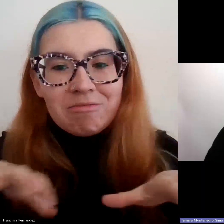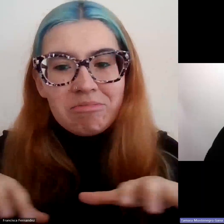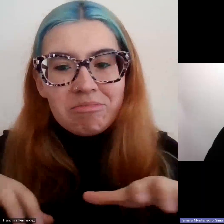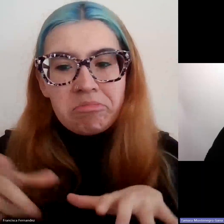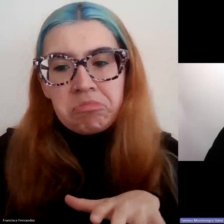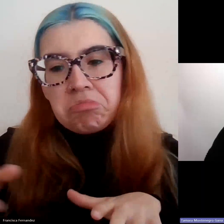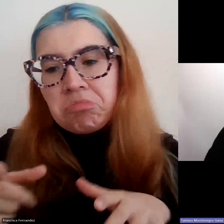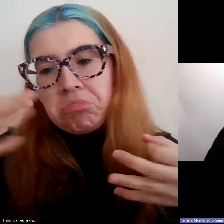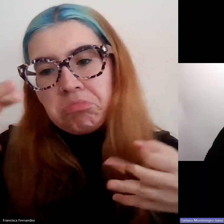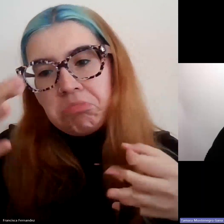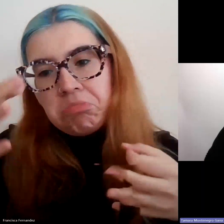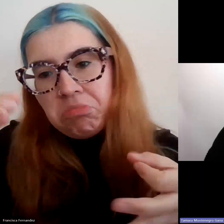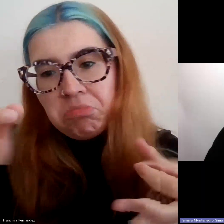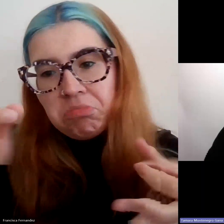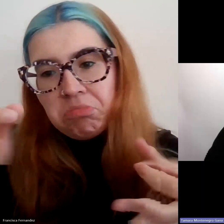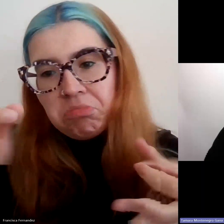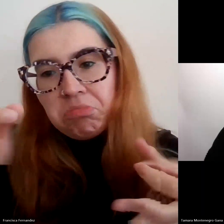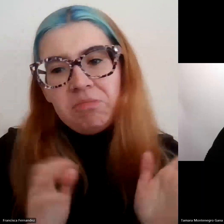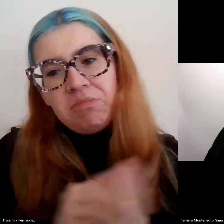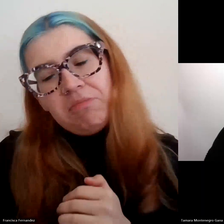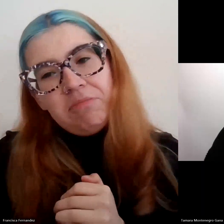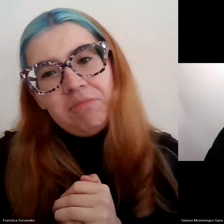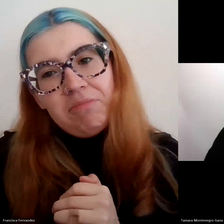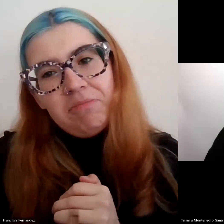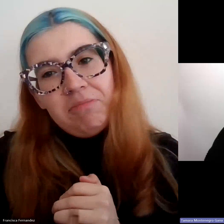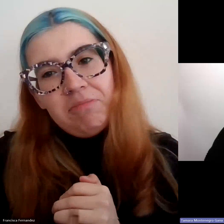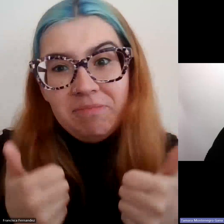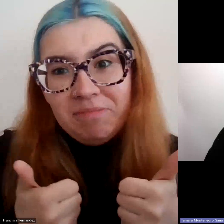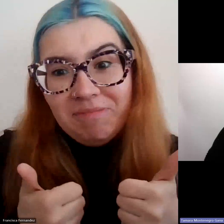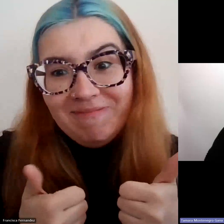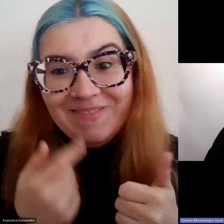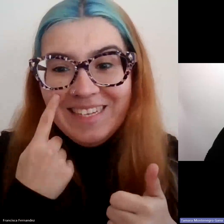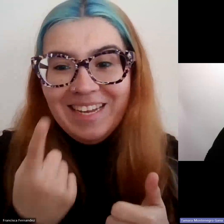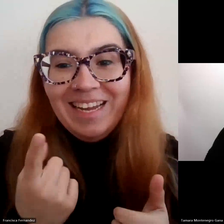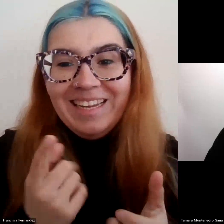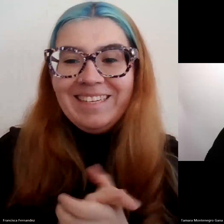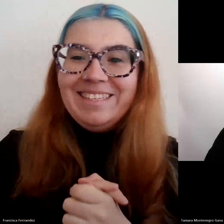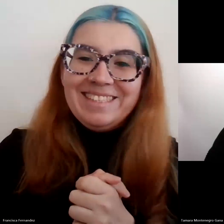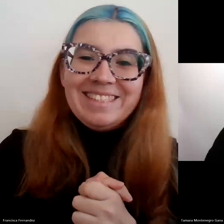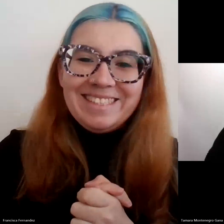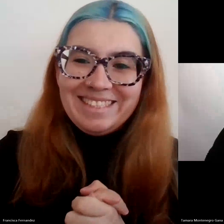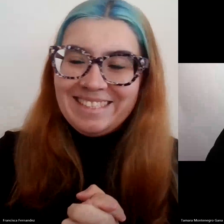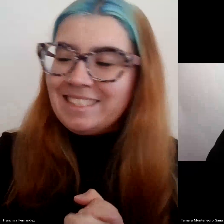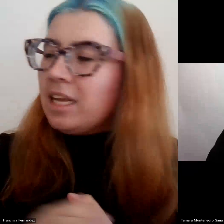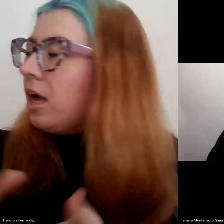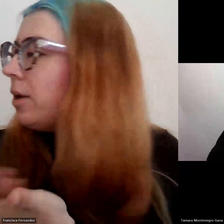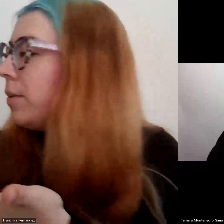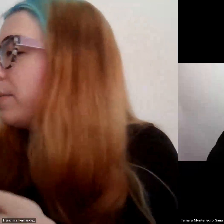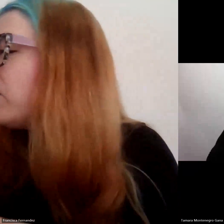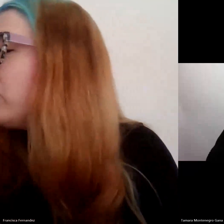Eso. Y quiero mostrar algunas cositas para que las vean.